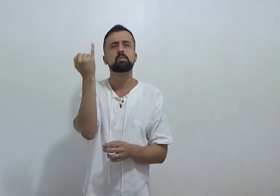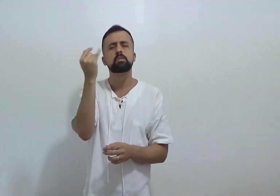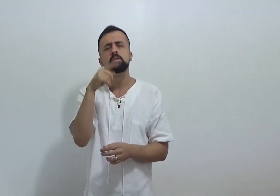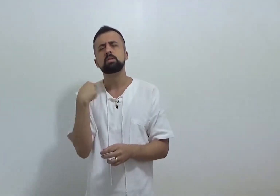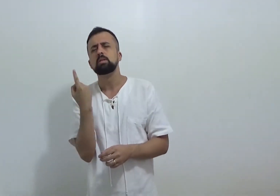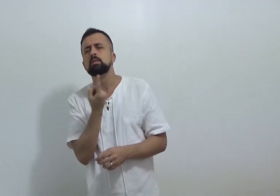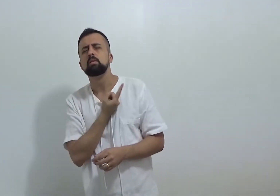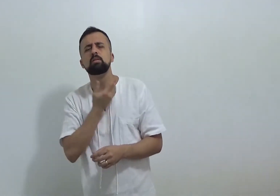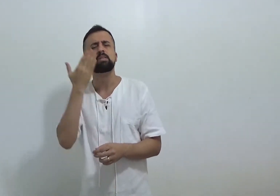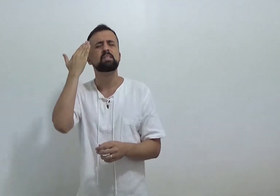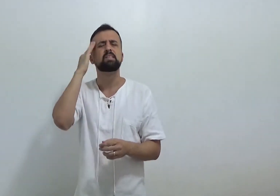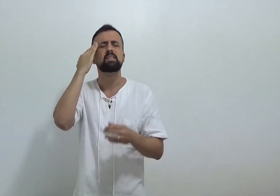Viram a imagem com a pergunta?